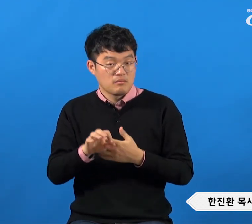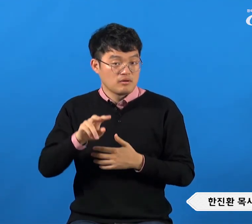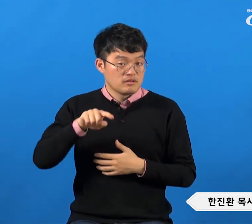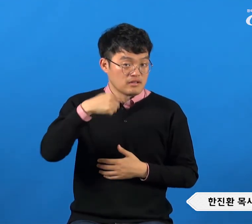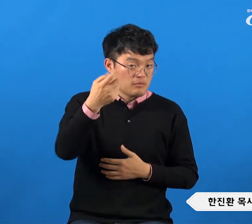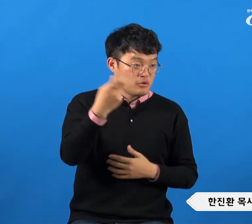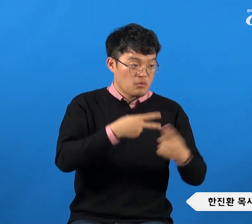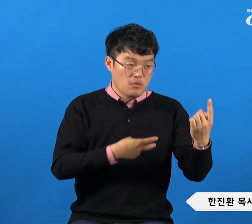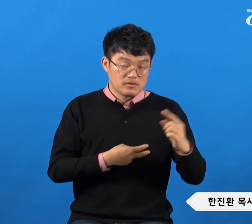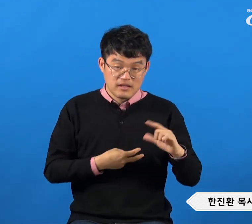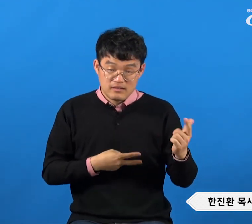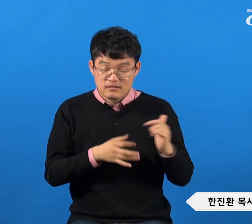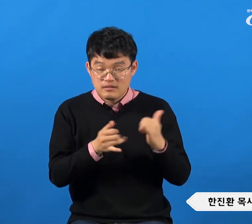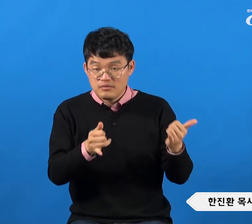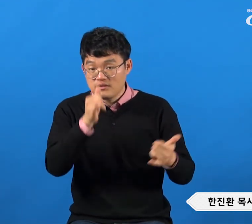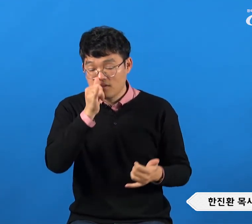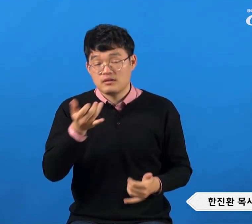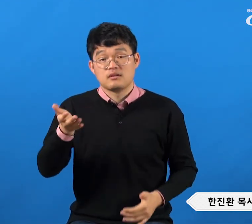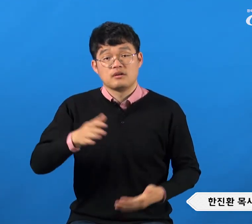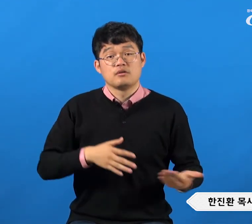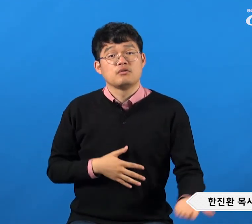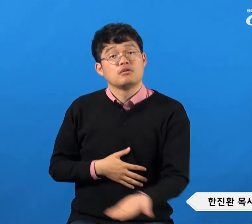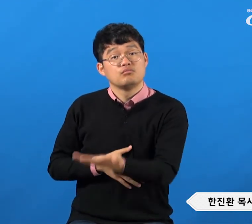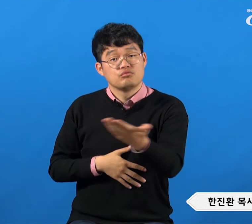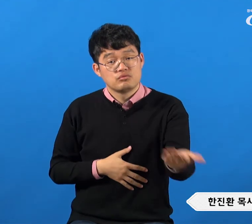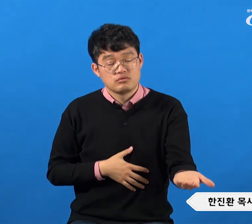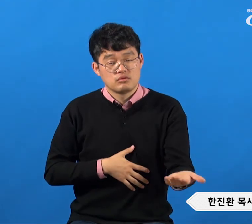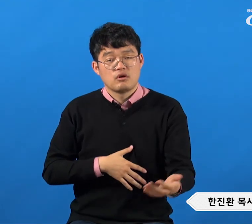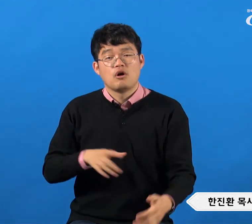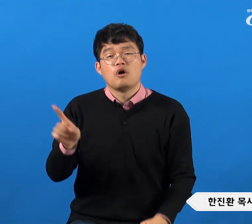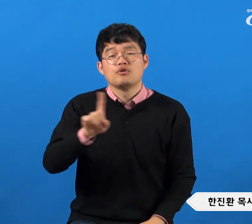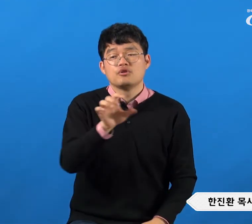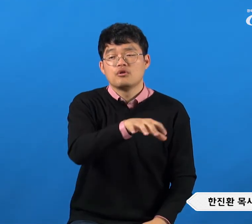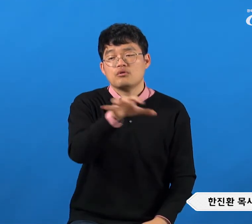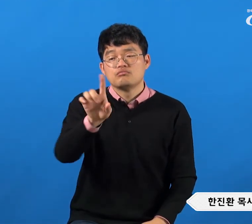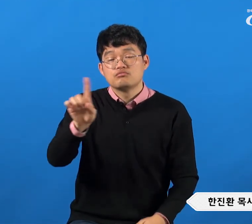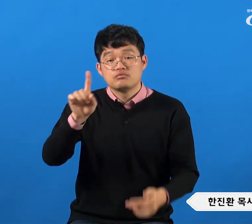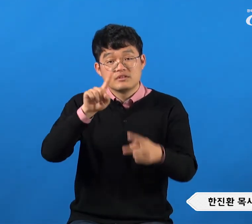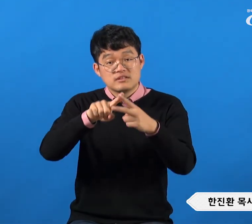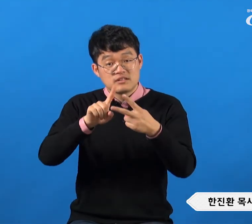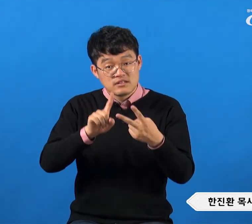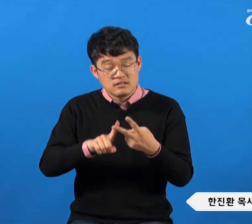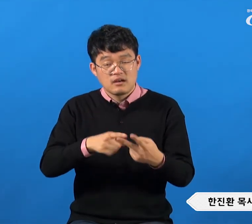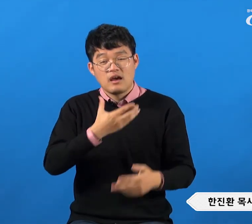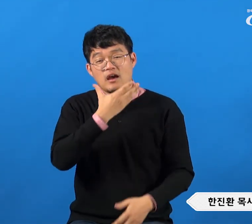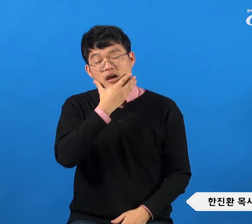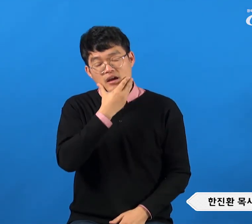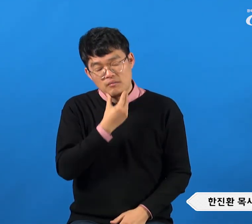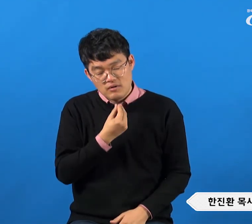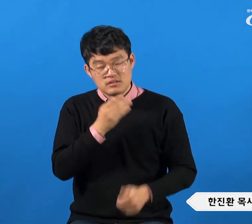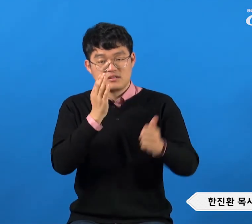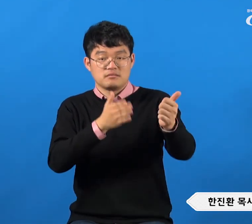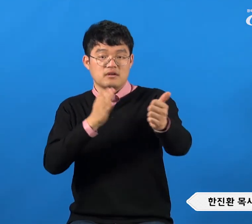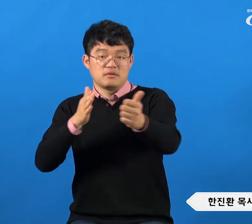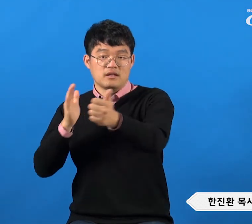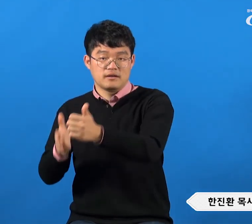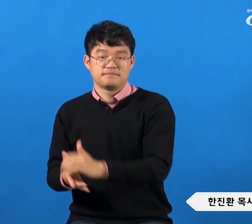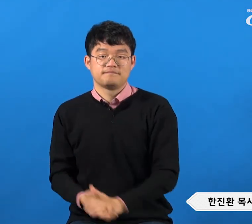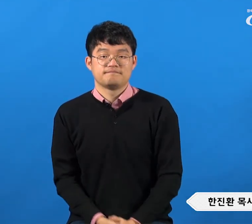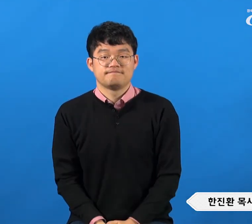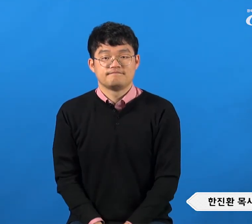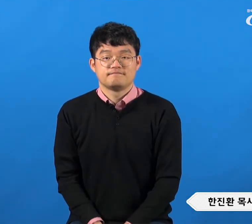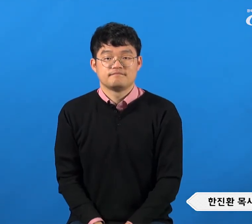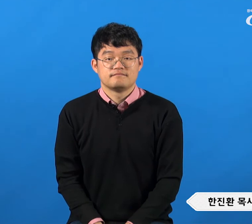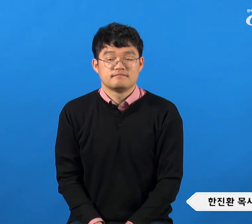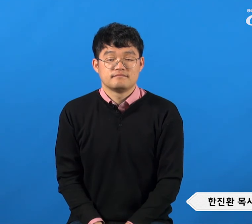못한 분도 있겠지요. 여러분 어디서 무엇을 하시든지 행복하시기를 바랍니다.